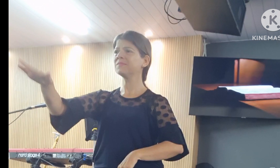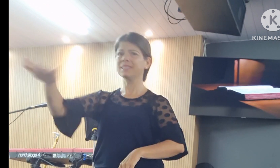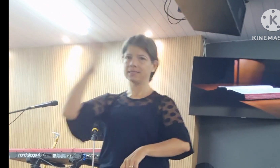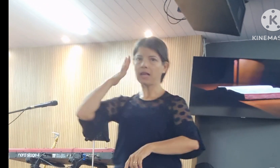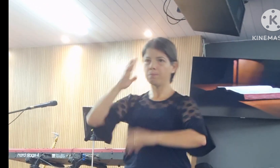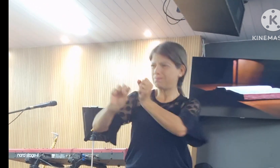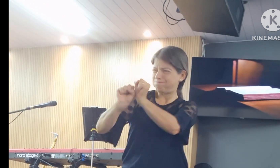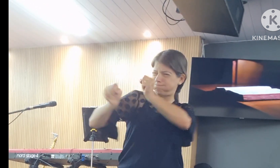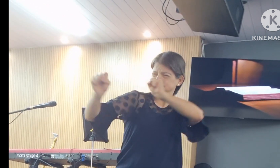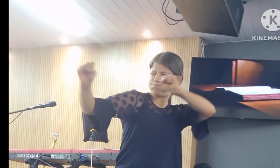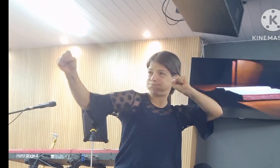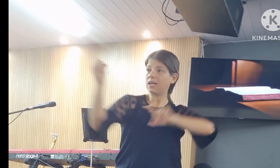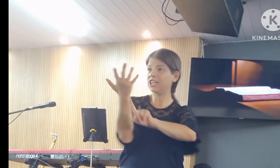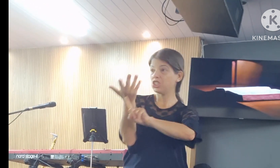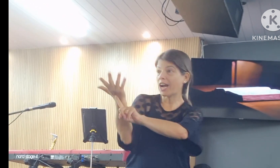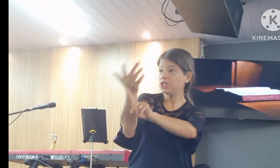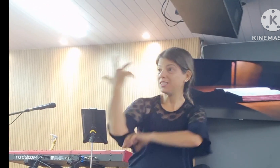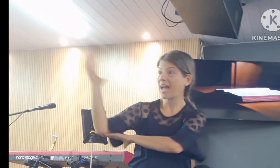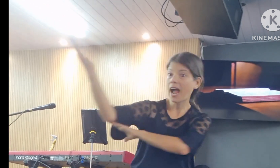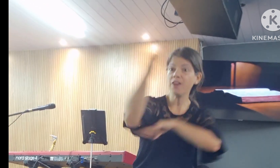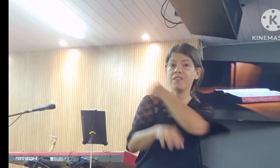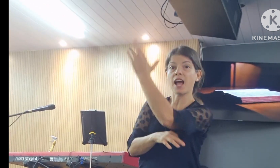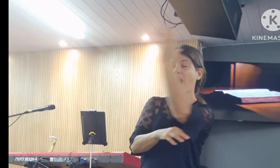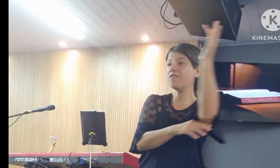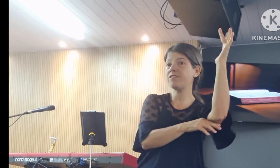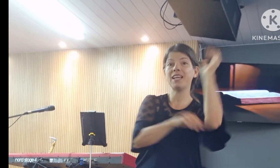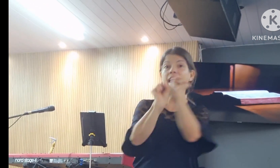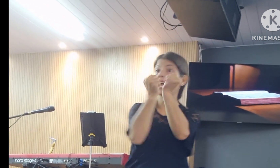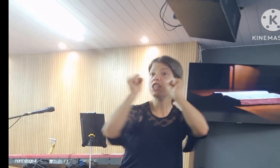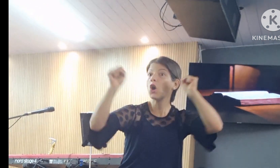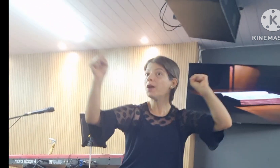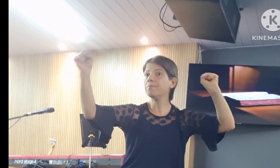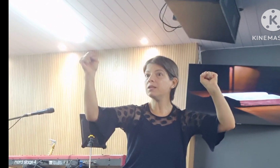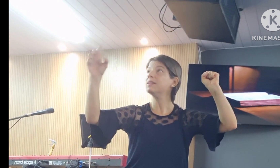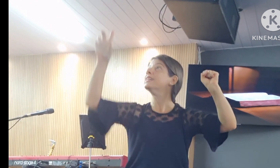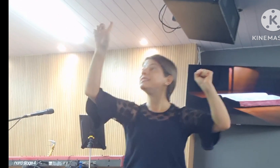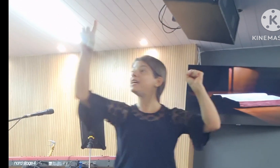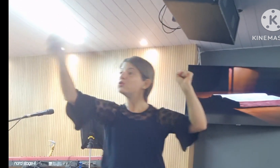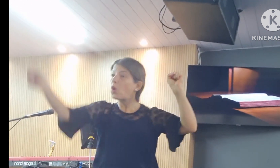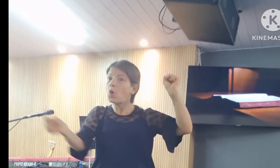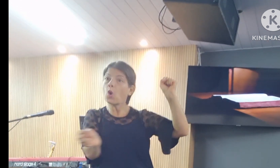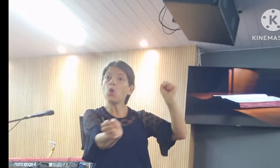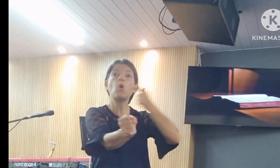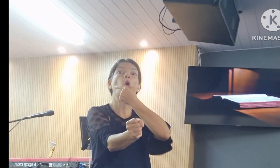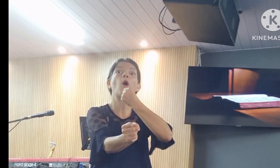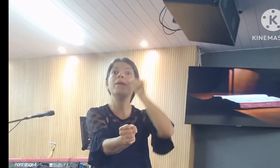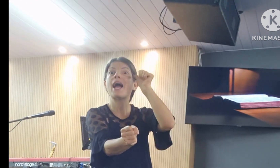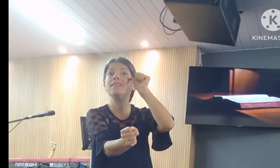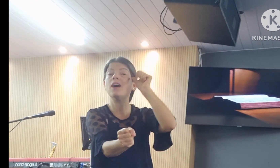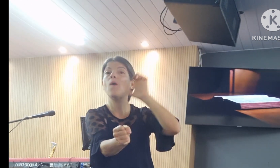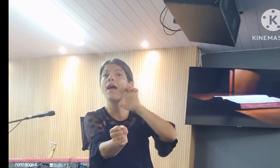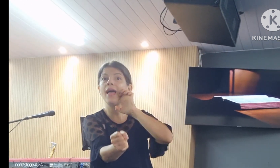Era enorme. E Deus deu para Adão cuidar. Imagina, eu falei assim, eu faço